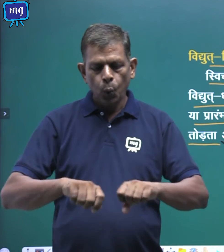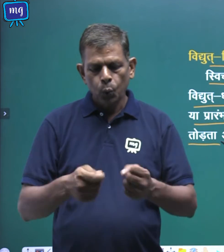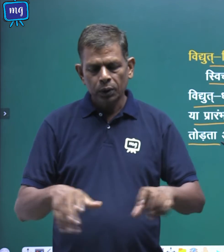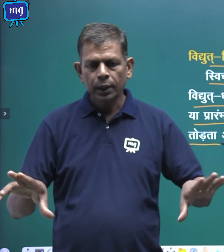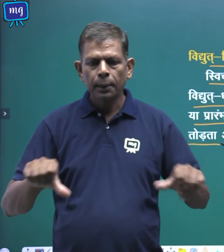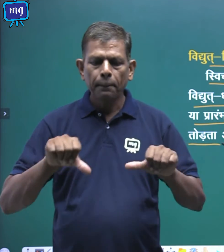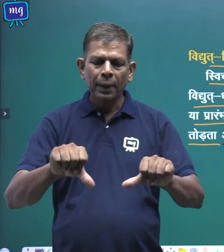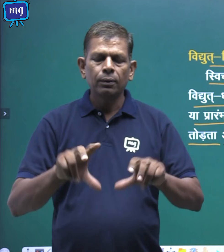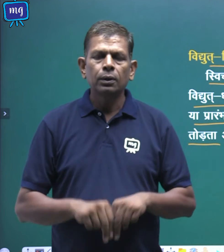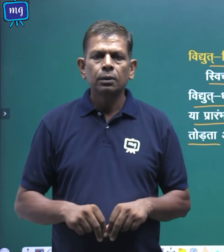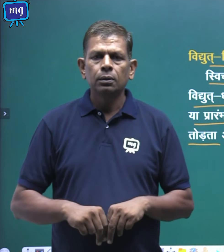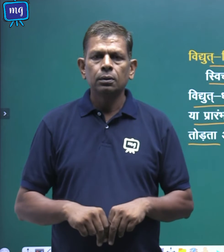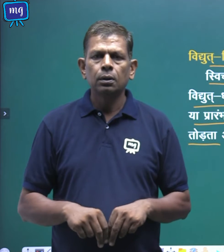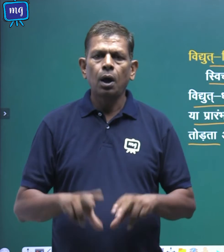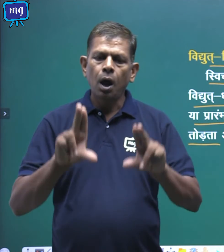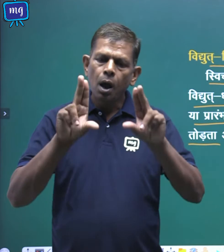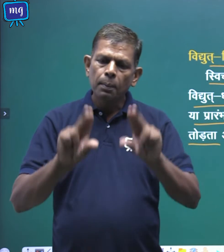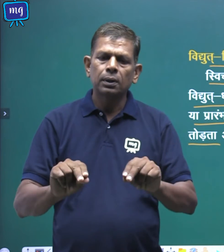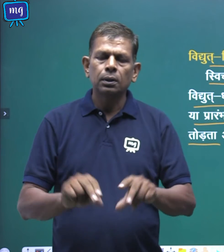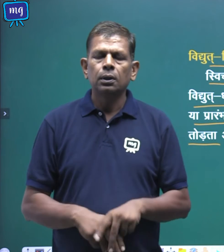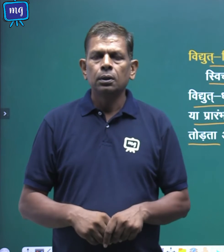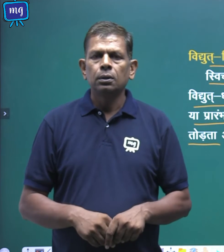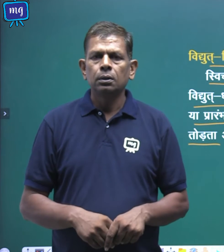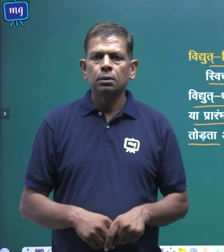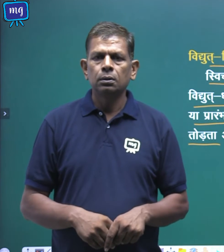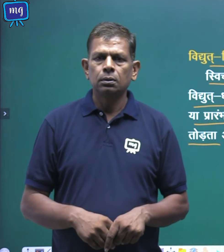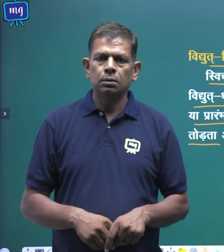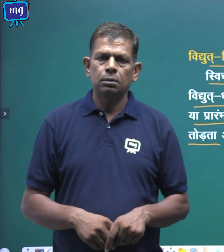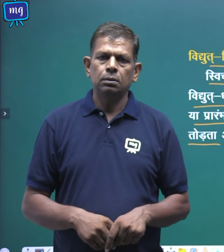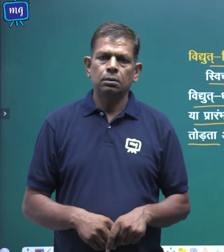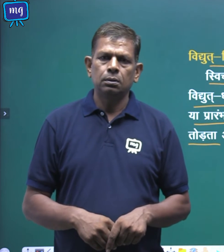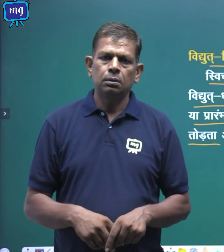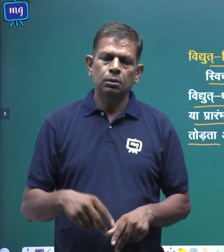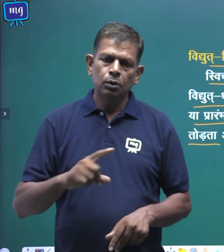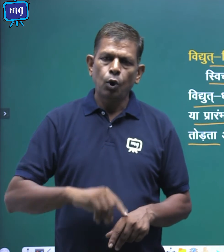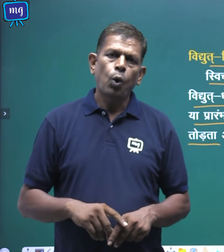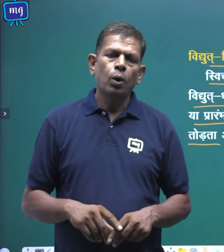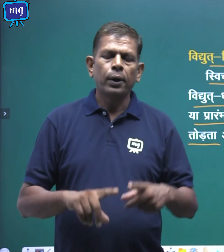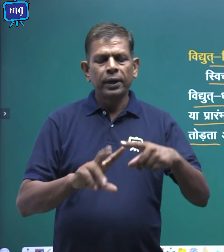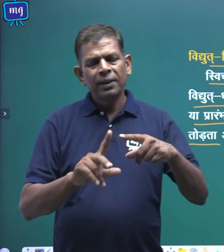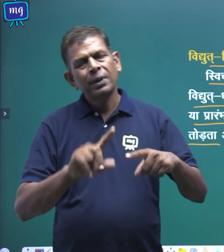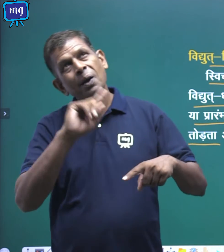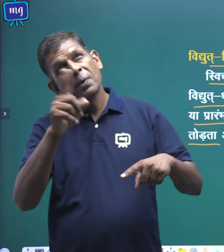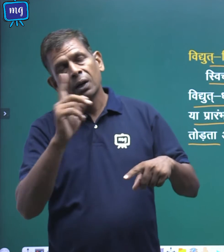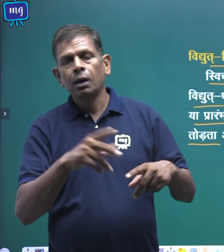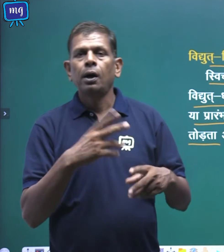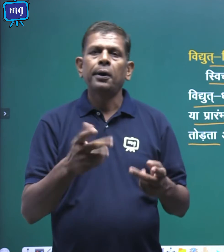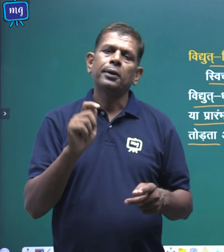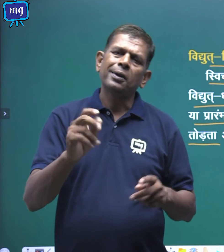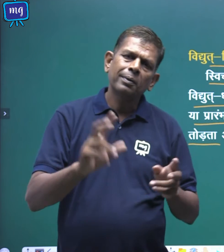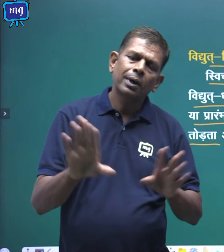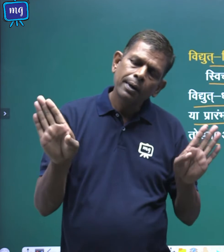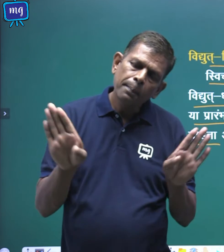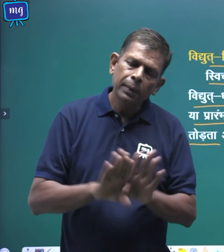जाता है यानी हम स्विच बंद कर देते हैं तो उपकरण काम करना बंद कर